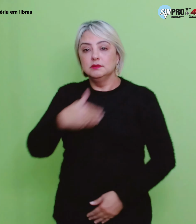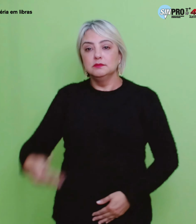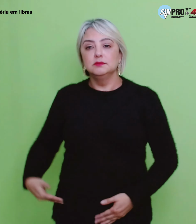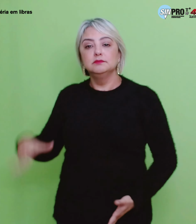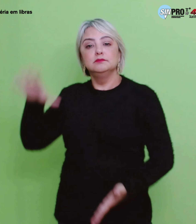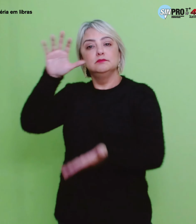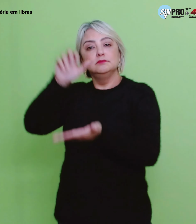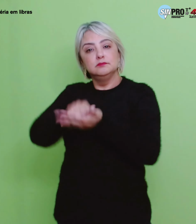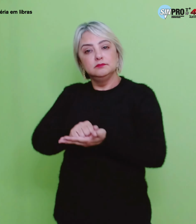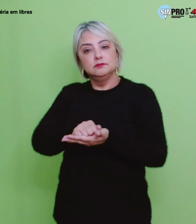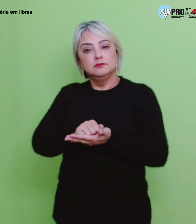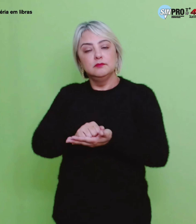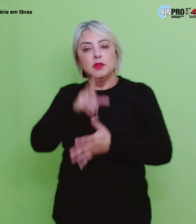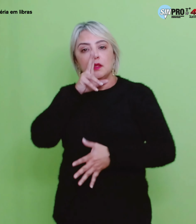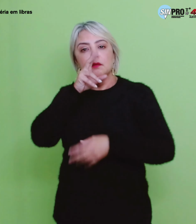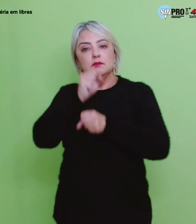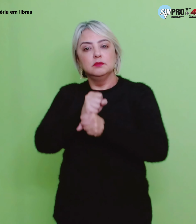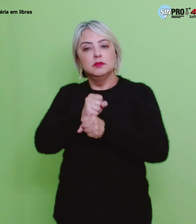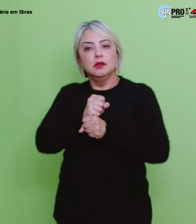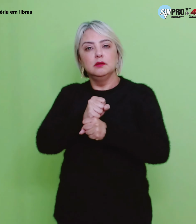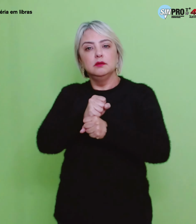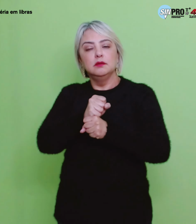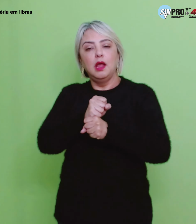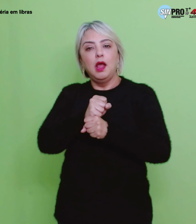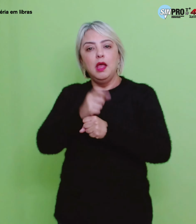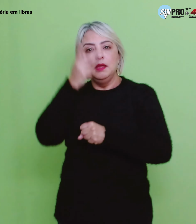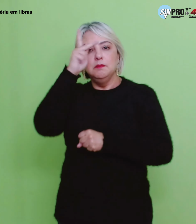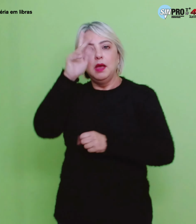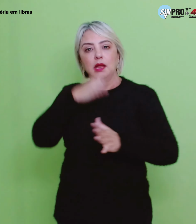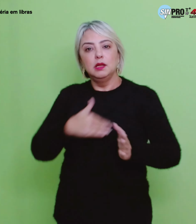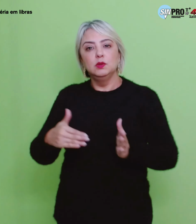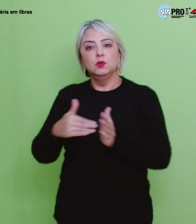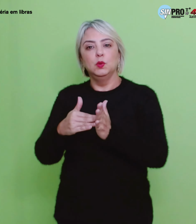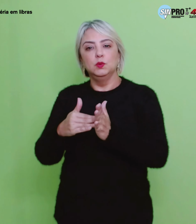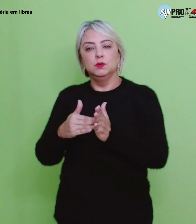educação pública consolidada, forte e universalizada.